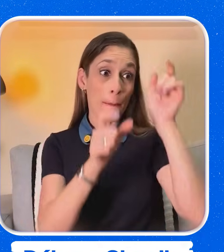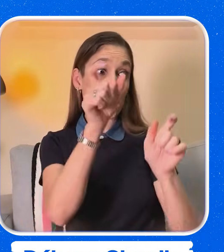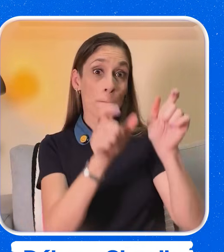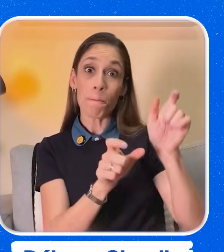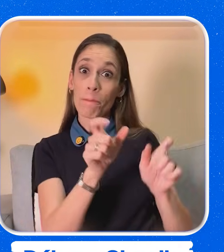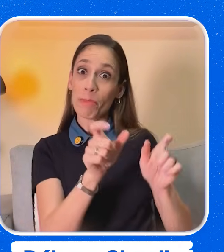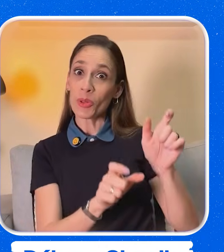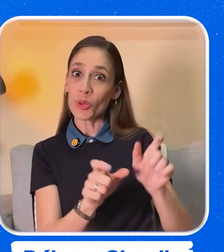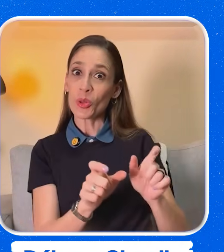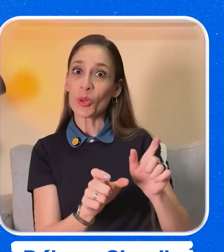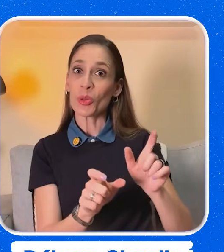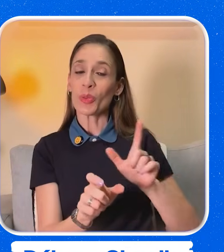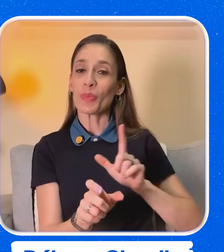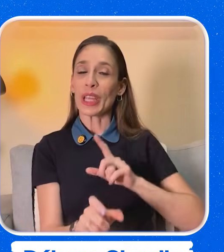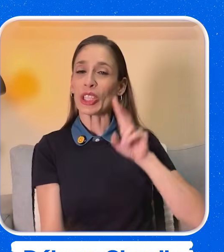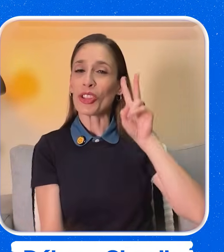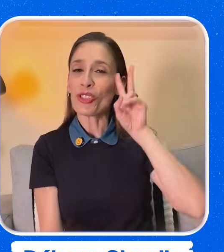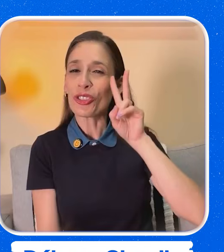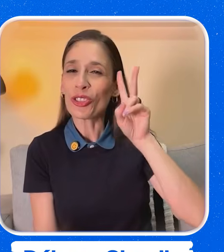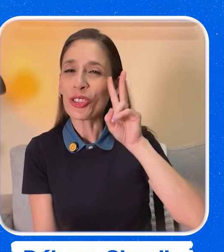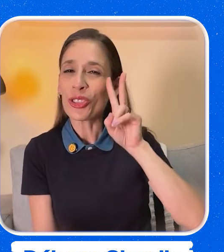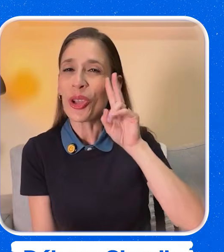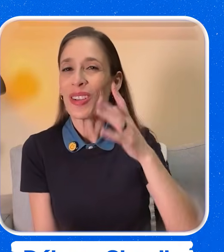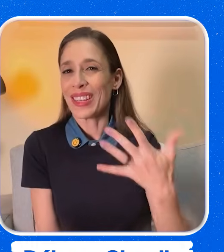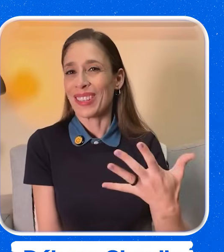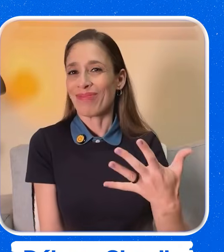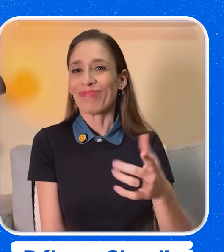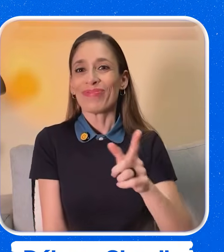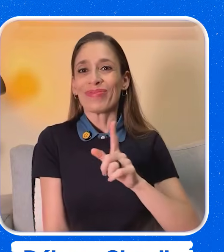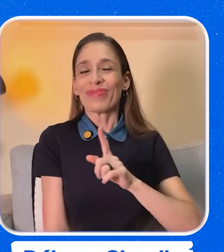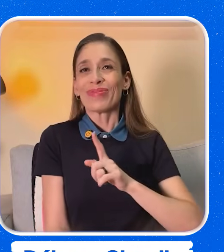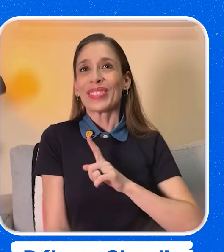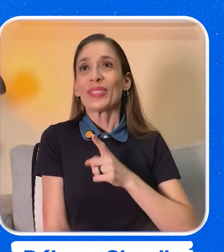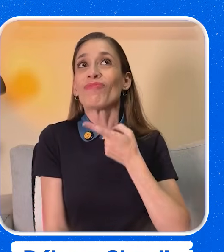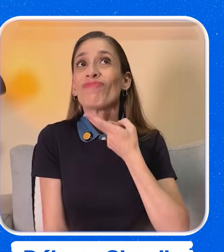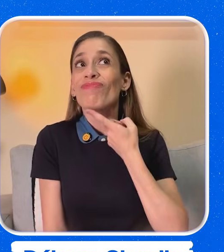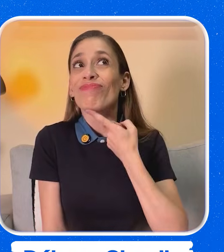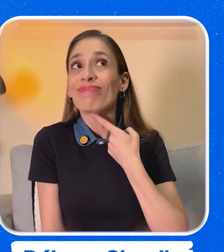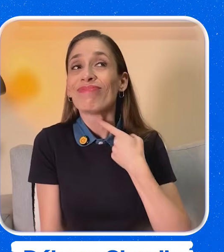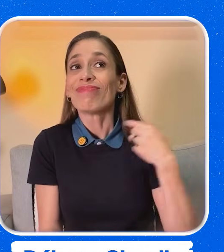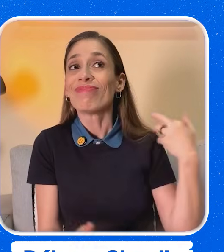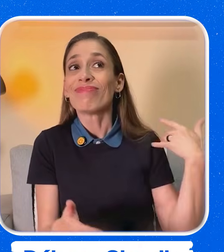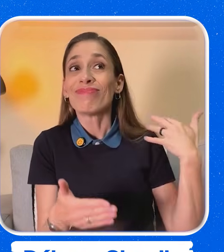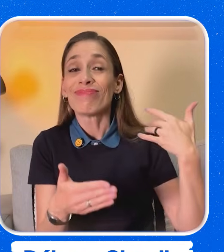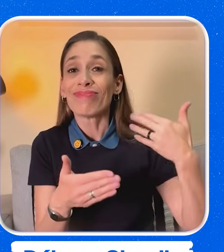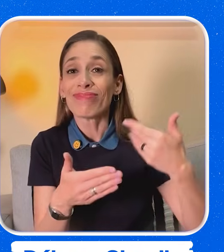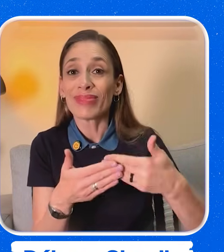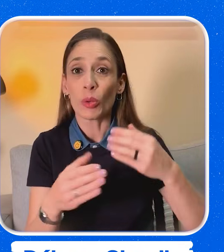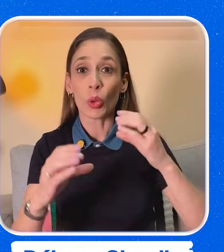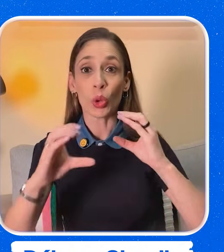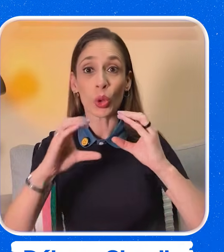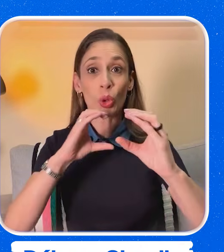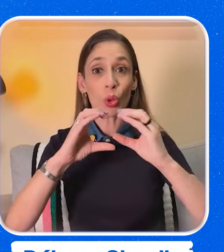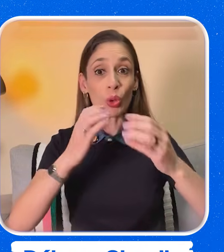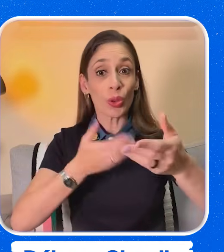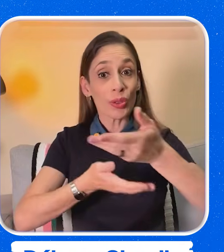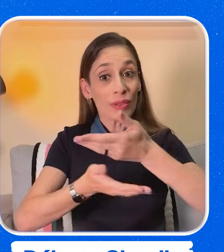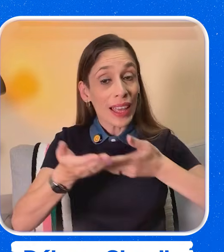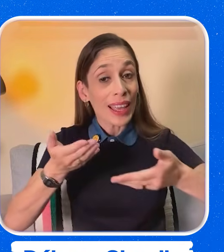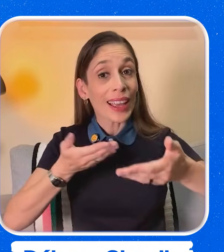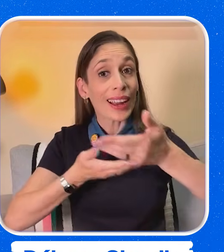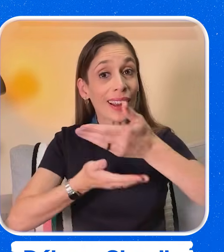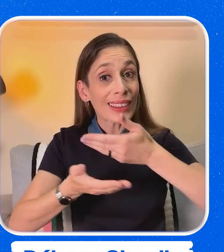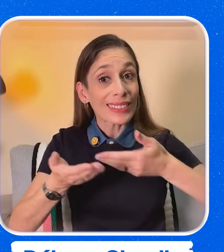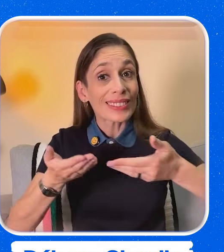demanda, né? E a partir daquele diálogo com o profissional que aquela arte ela surge e vai fazer aquele marco permanente na